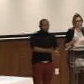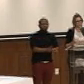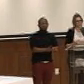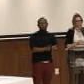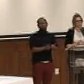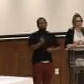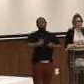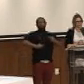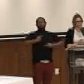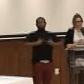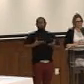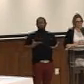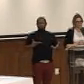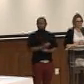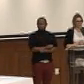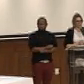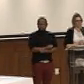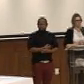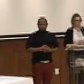para fluir mais o debate, tá?